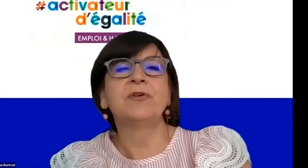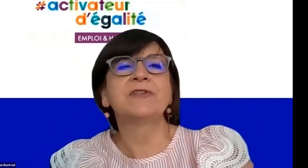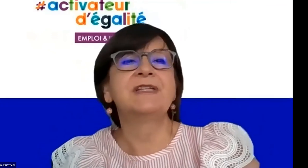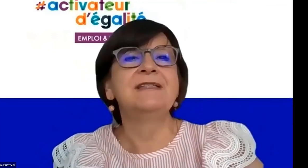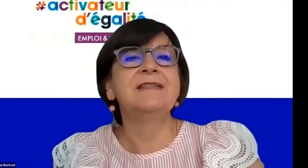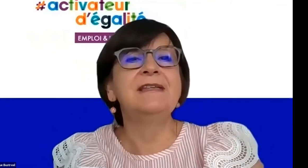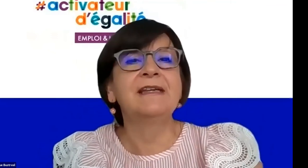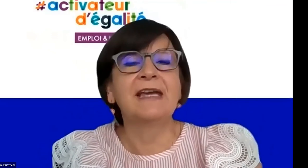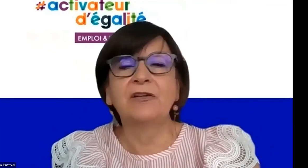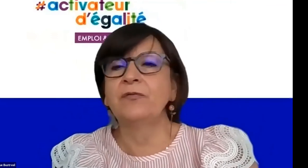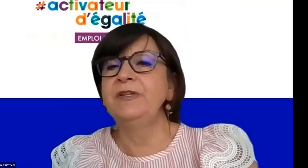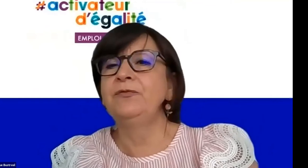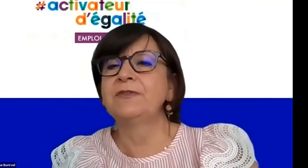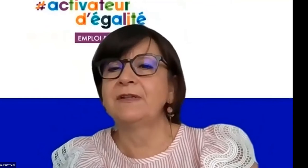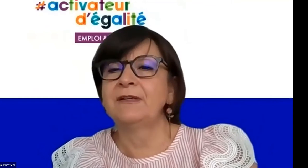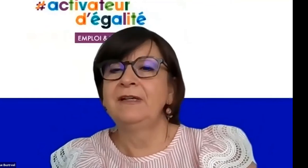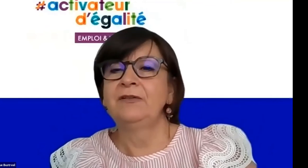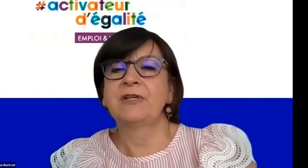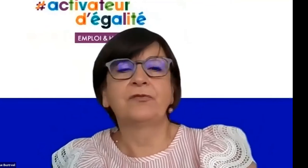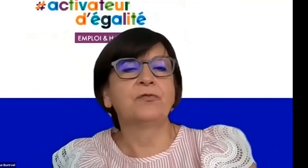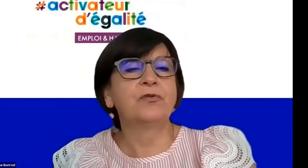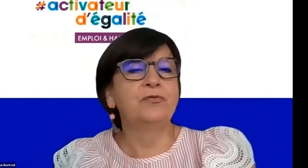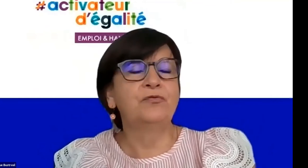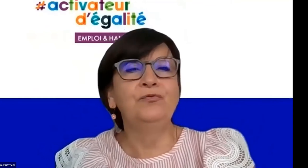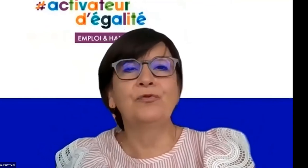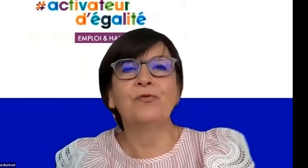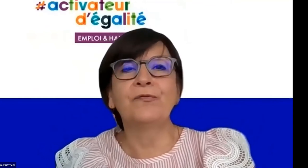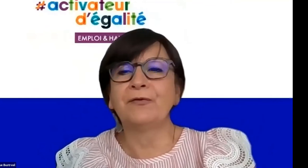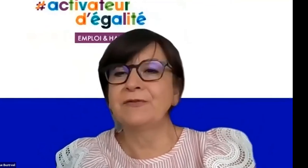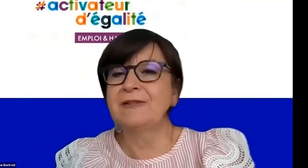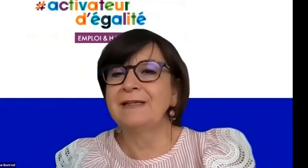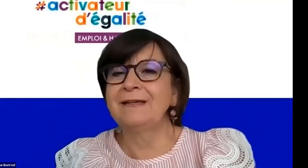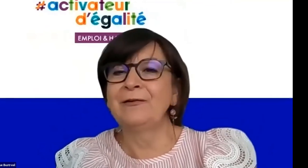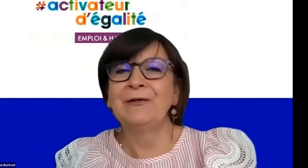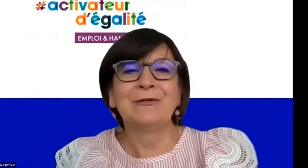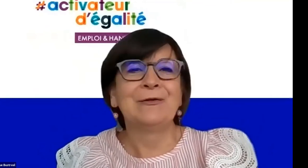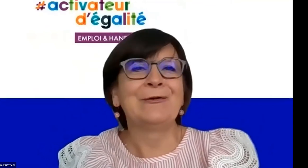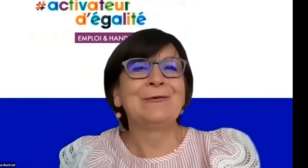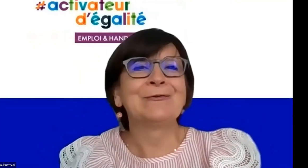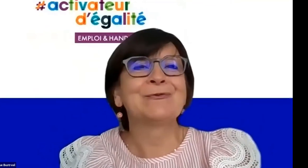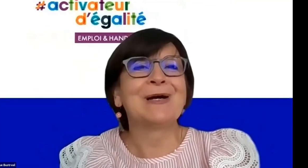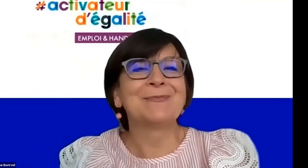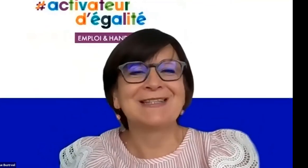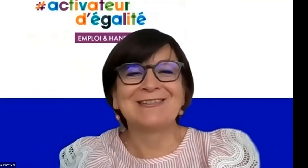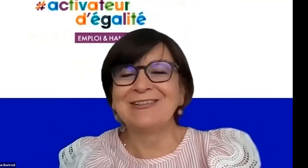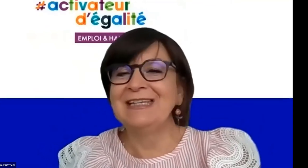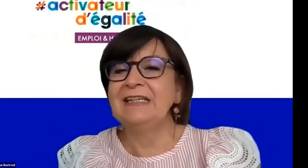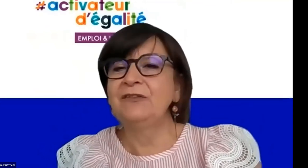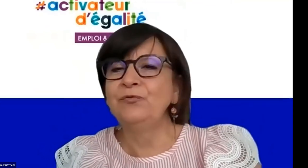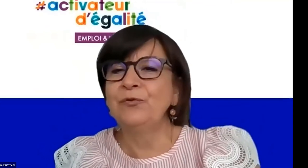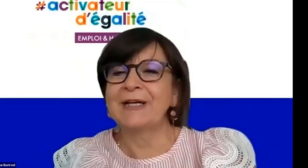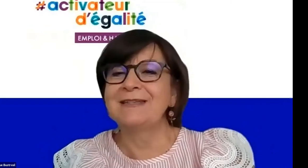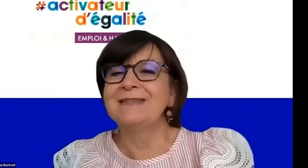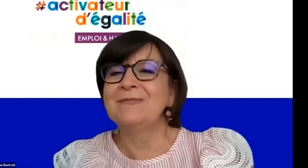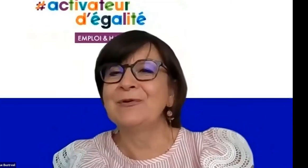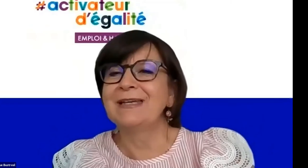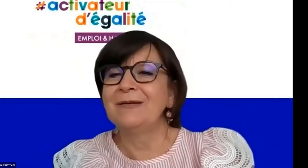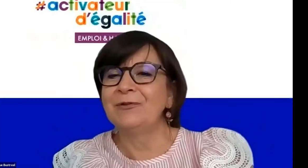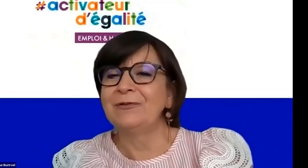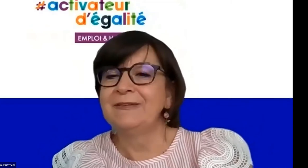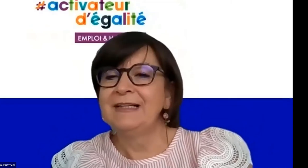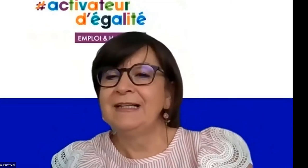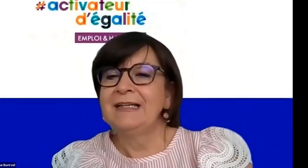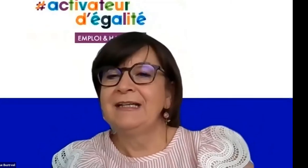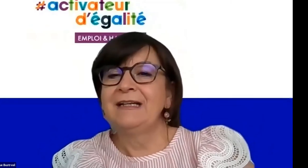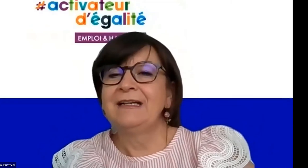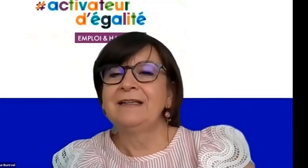Nous allons commencer d'ici quelques minutes. Nous attendons que tous nos conférenciers soient présents et tous nos participants